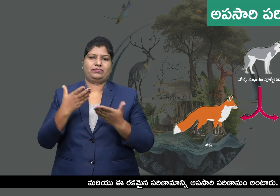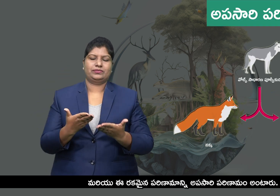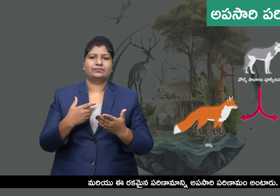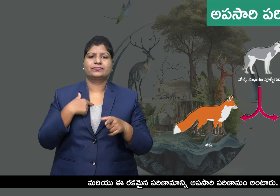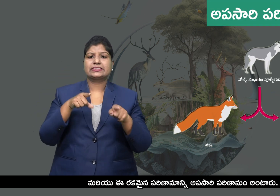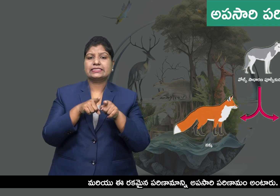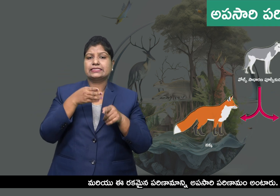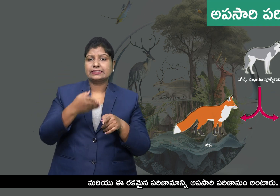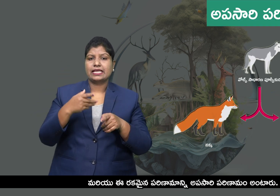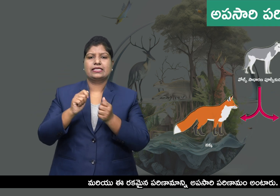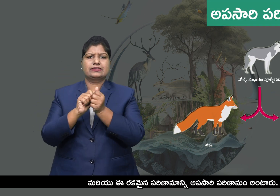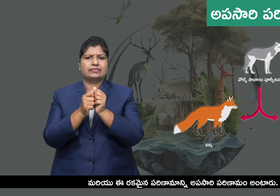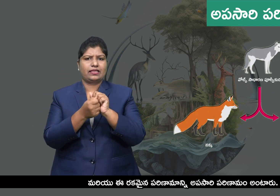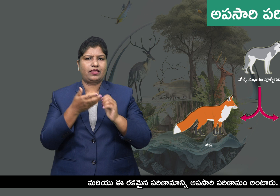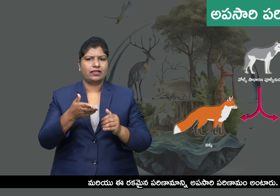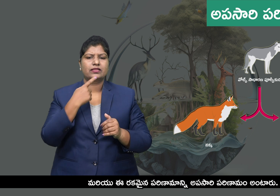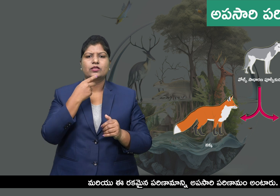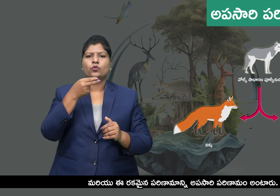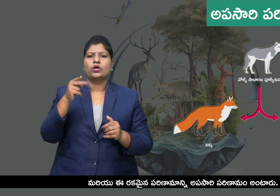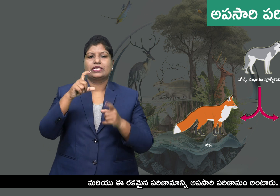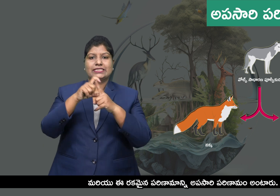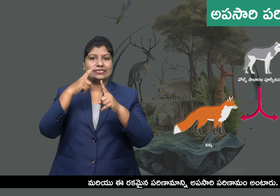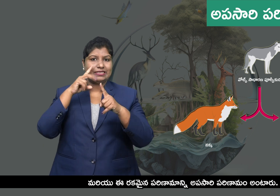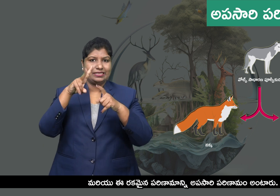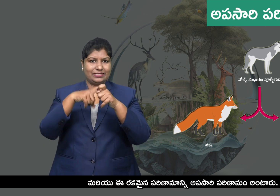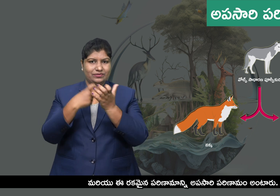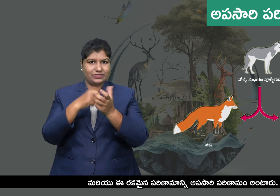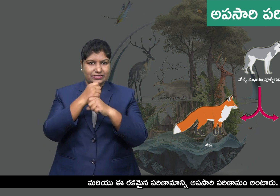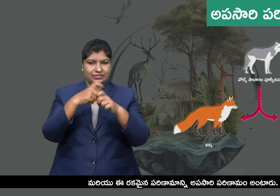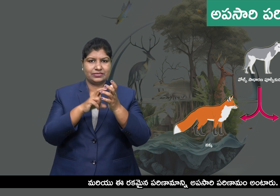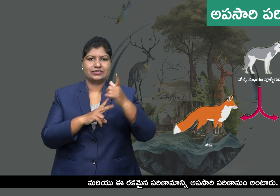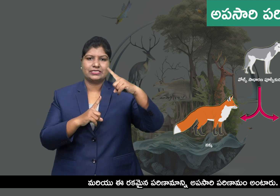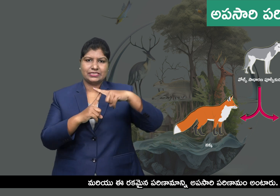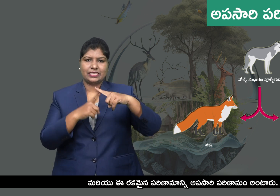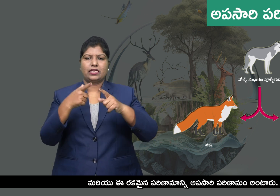మరియు ఈ రకమైన పరిణామాన్ని అపసారి పరిణామం అంటారు.